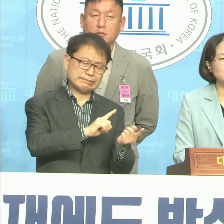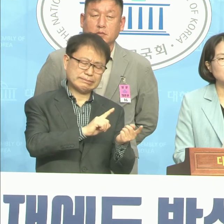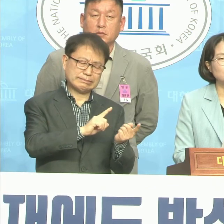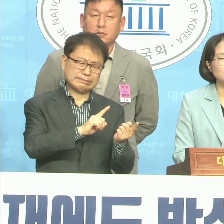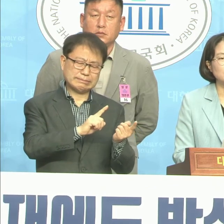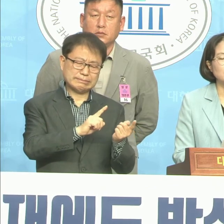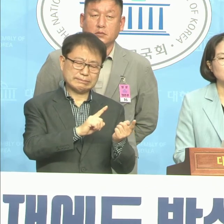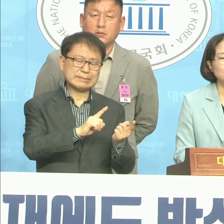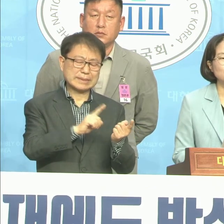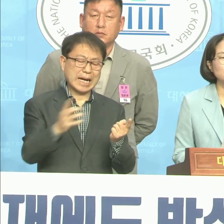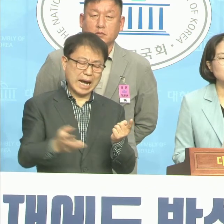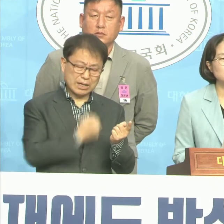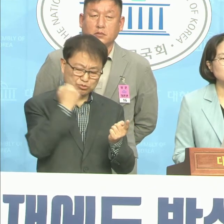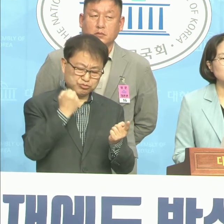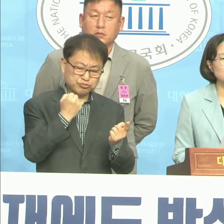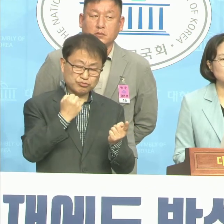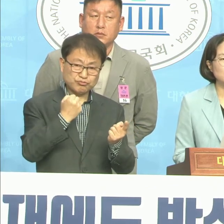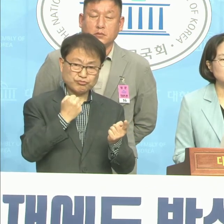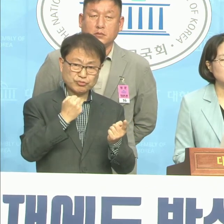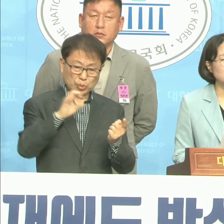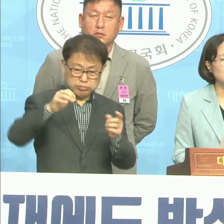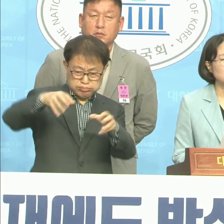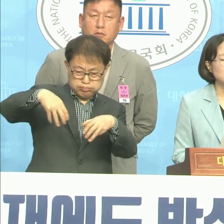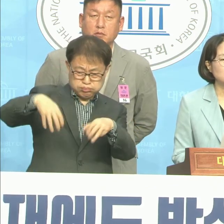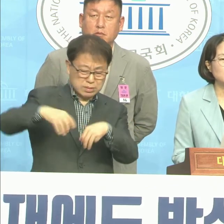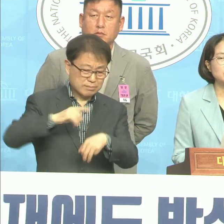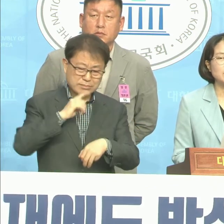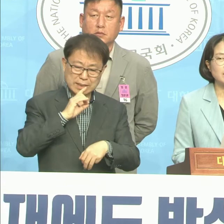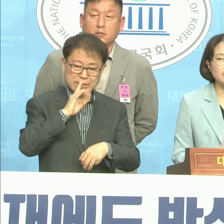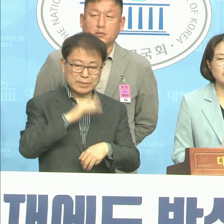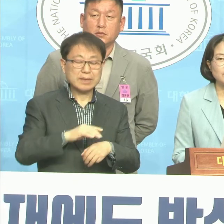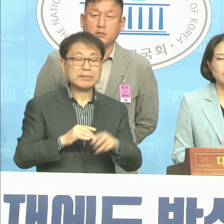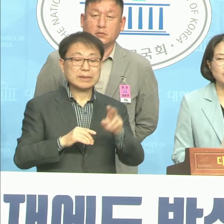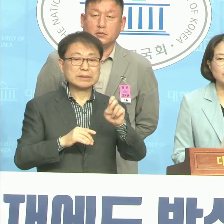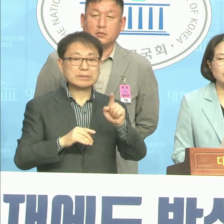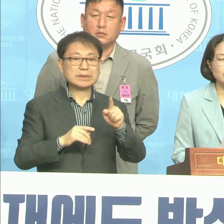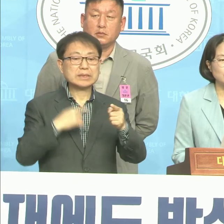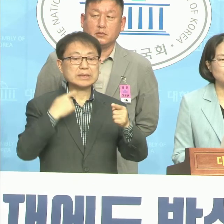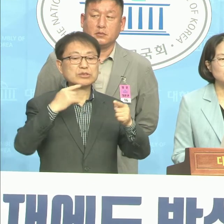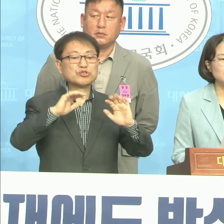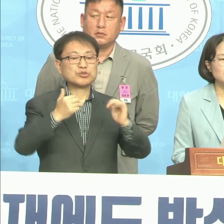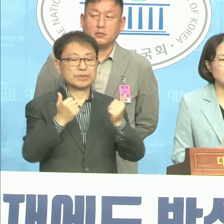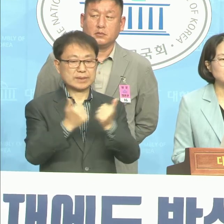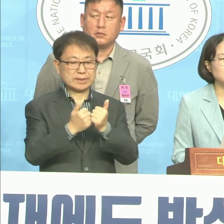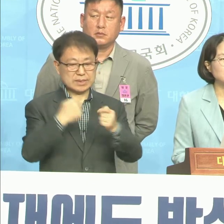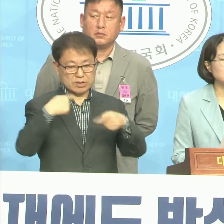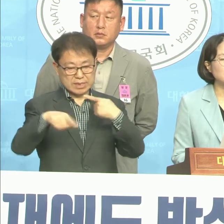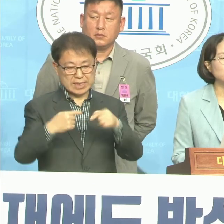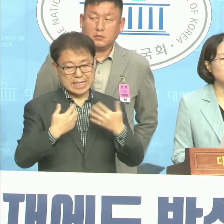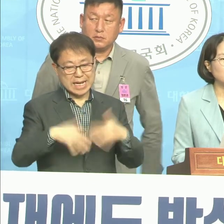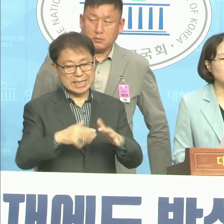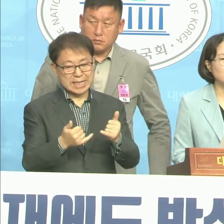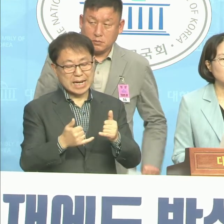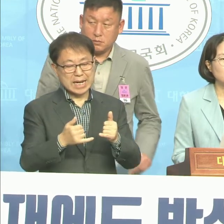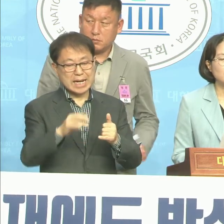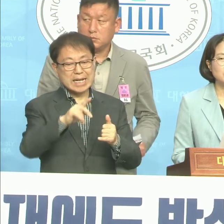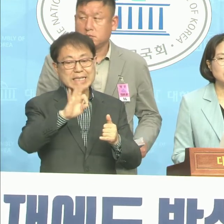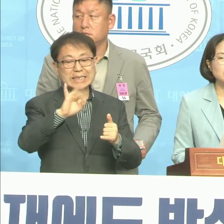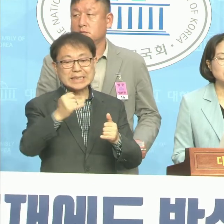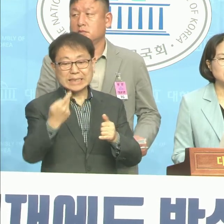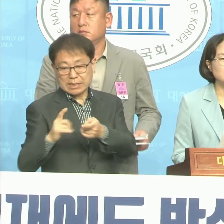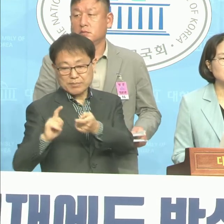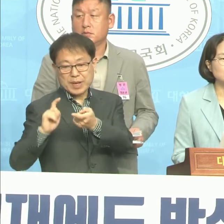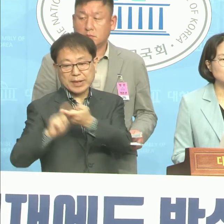안되는 얘기입니다 부디 21대 국회에서 정치가 2분들 약자들 우리 편에